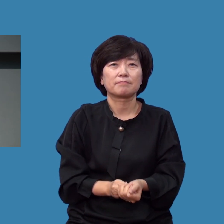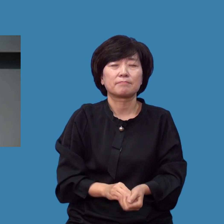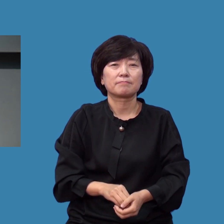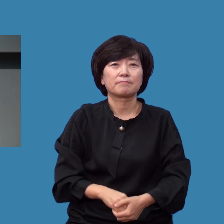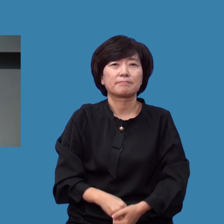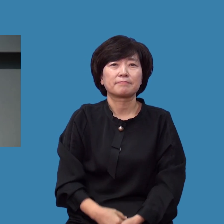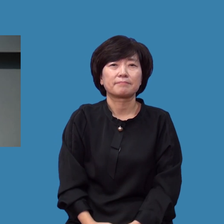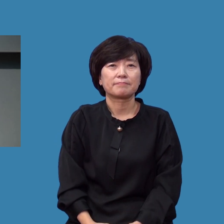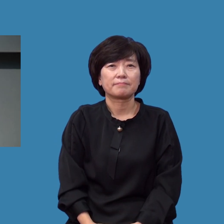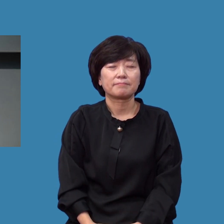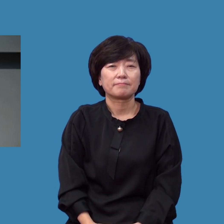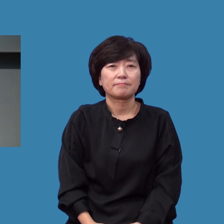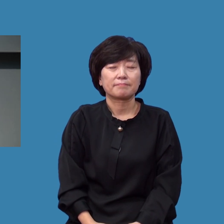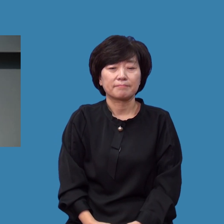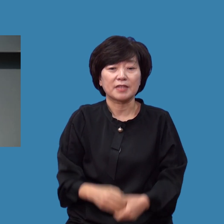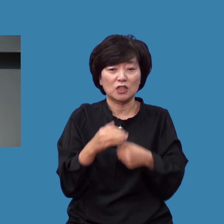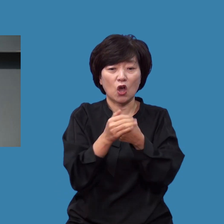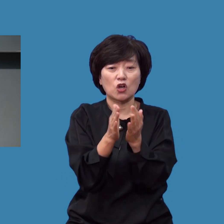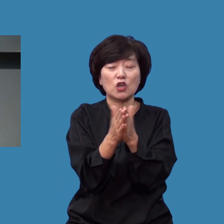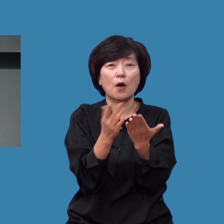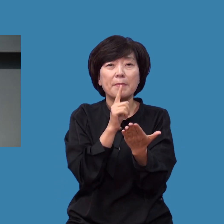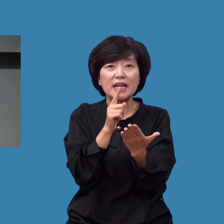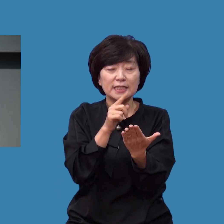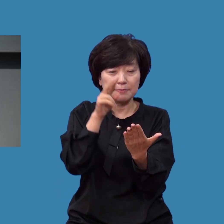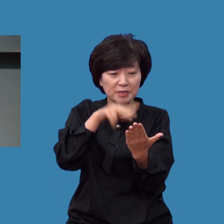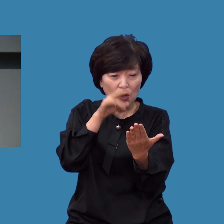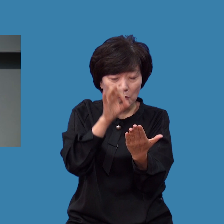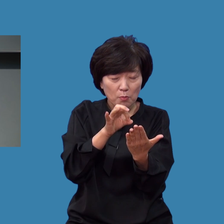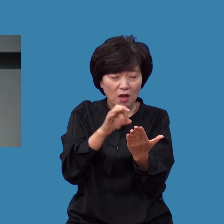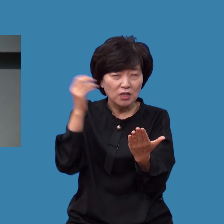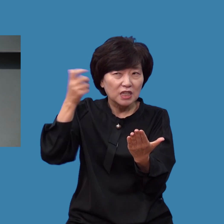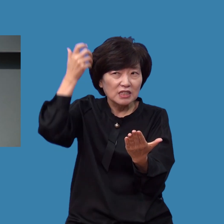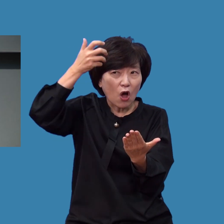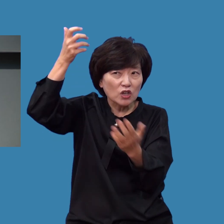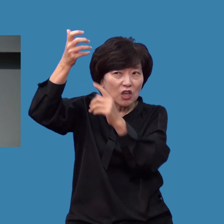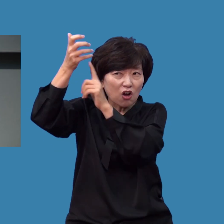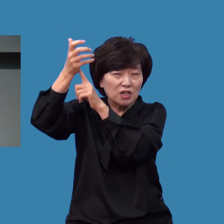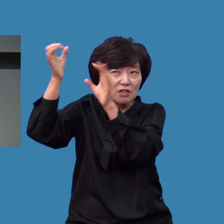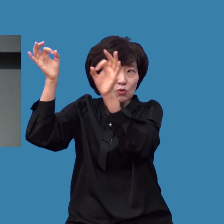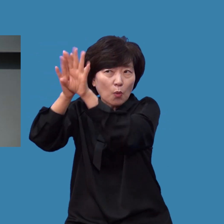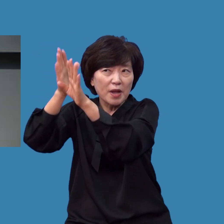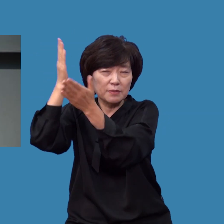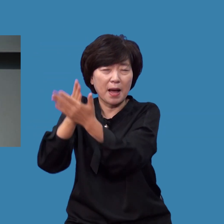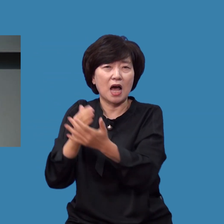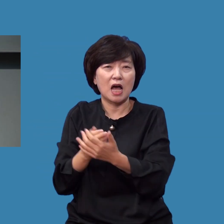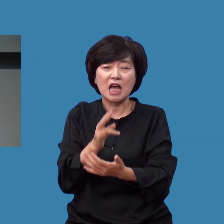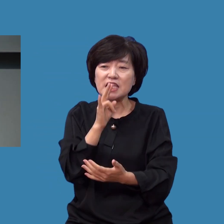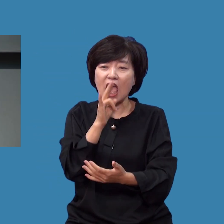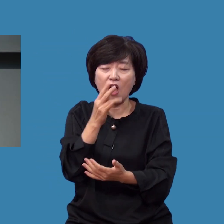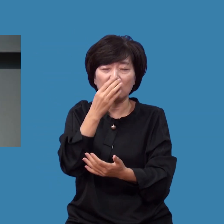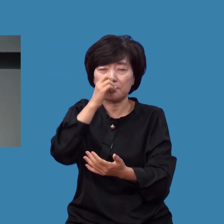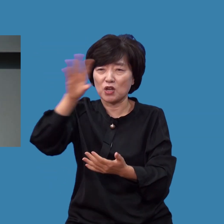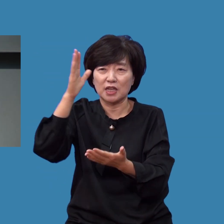자, 그래서 성경이 얘기합니다. 성령을 소멸하지 말고 예언을 멸시하지 말라.